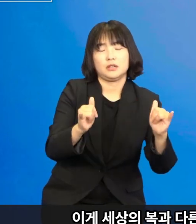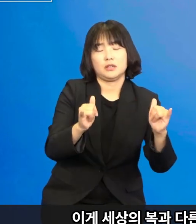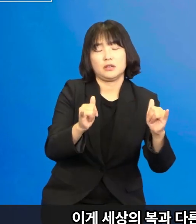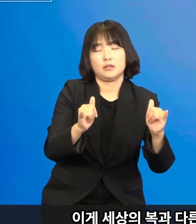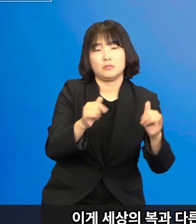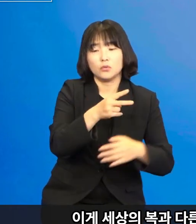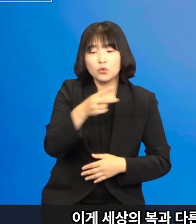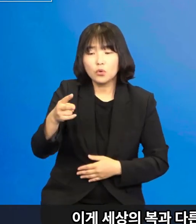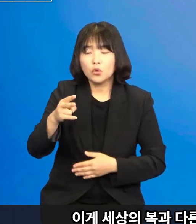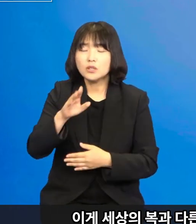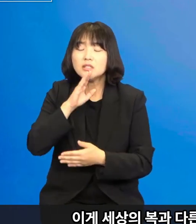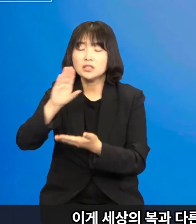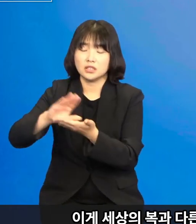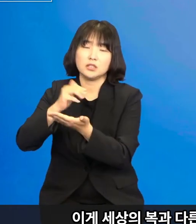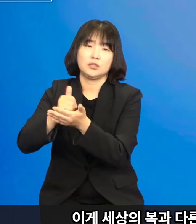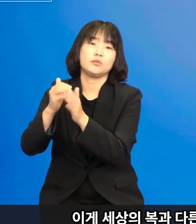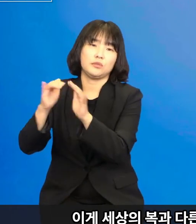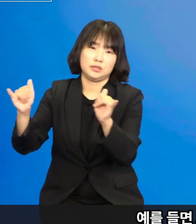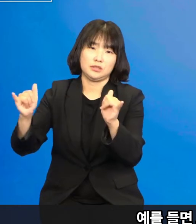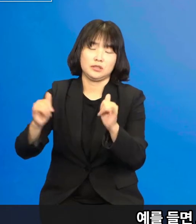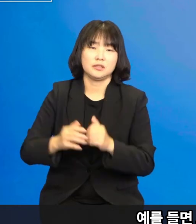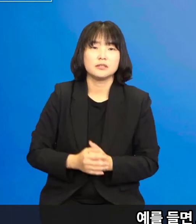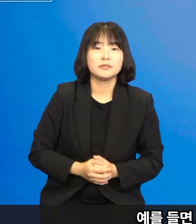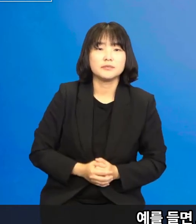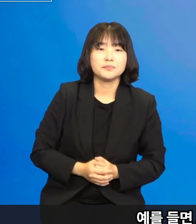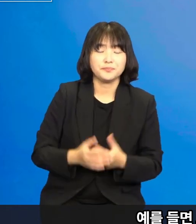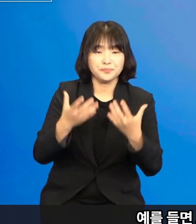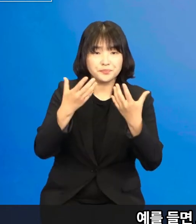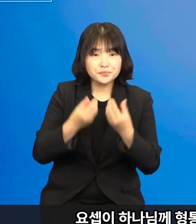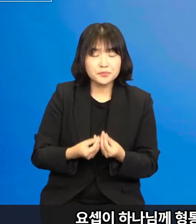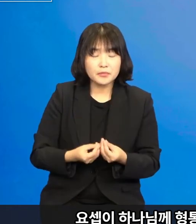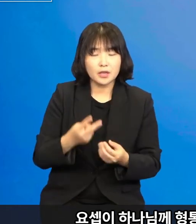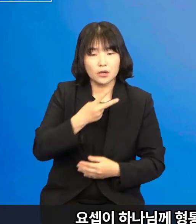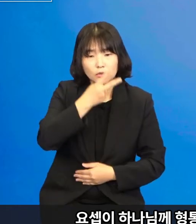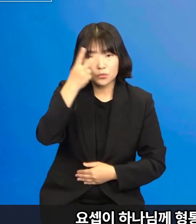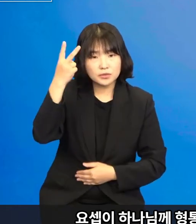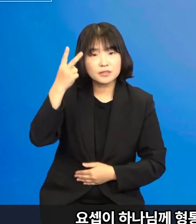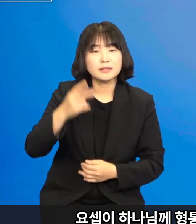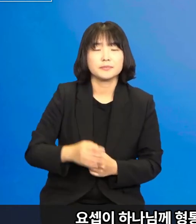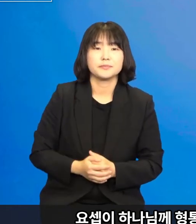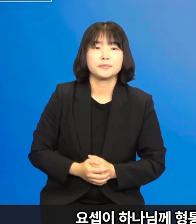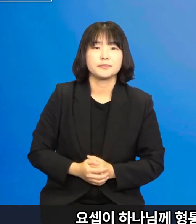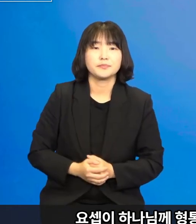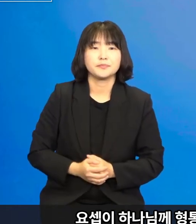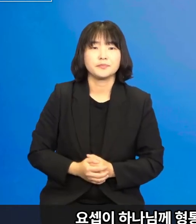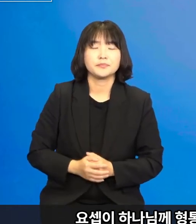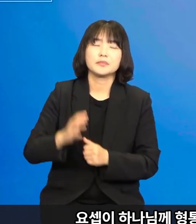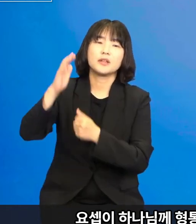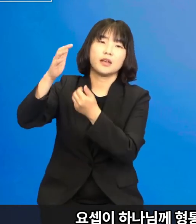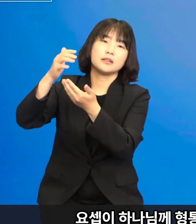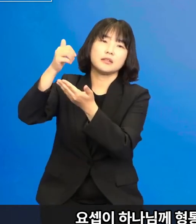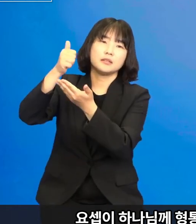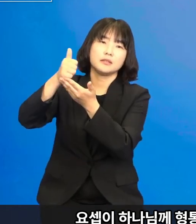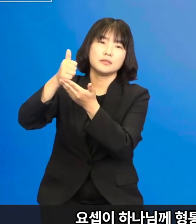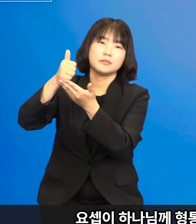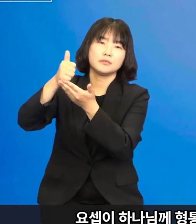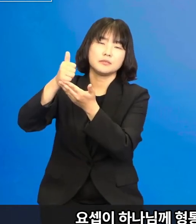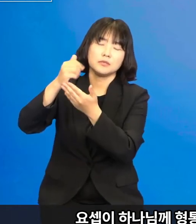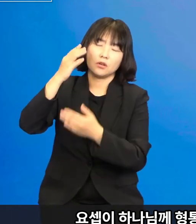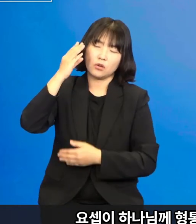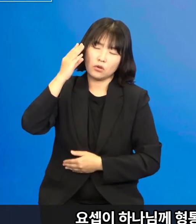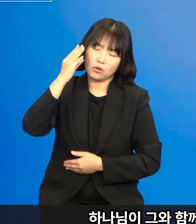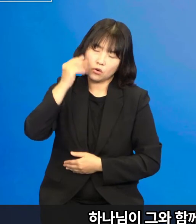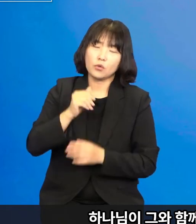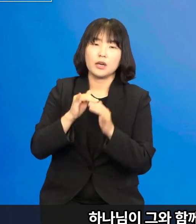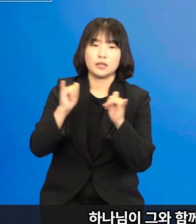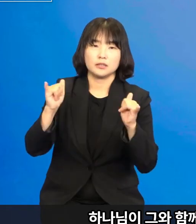복과 다른 거예요. 이렇게 다른 것입니다. 그 예를 들면 요셉이 이런 거예요. 요셉이 하나님께 형통한 자라고 성경이